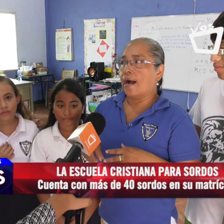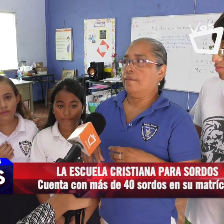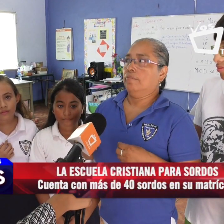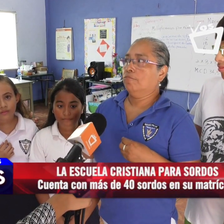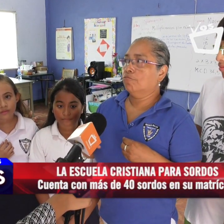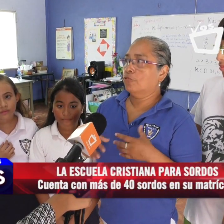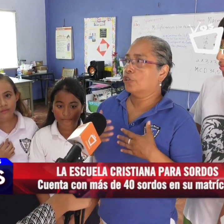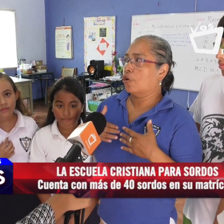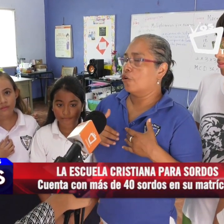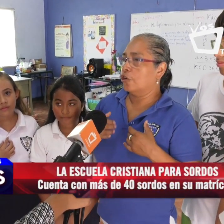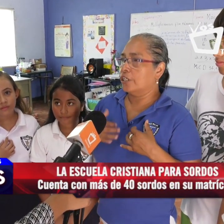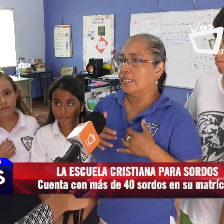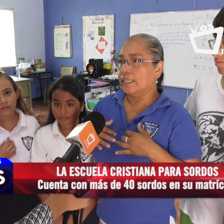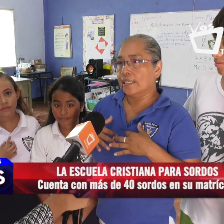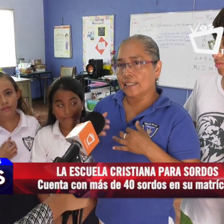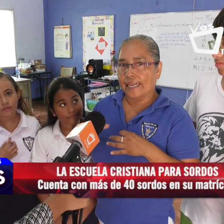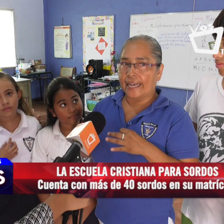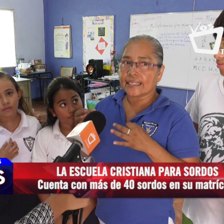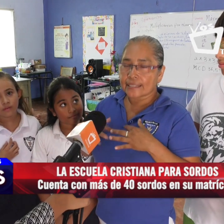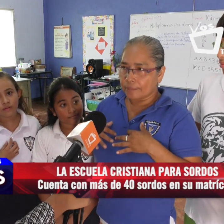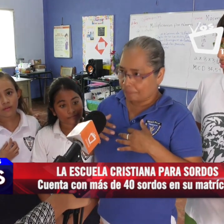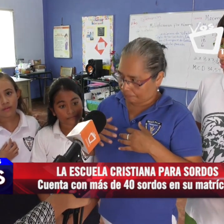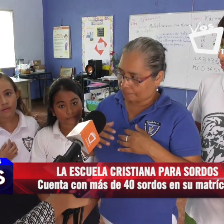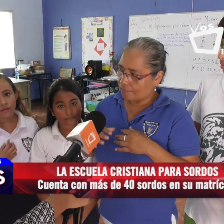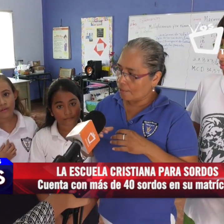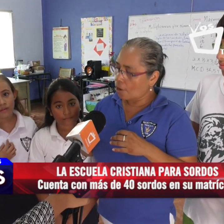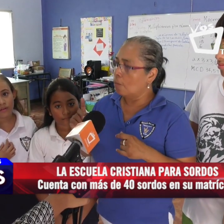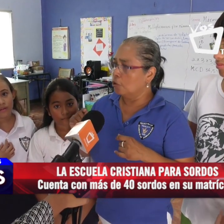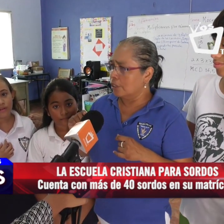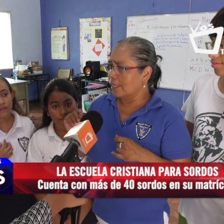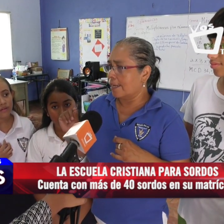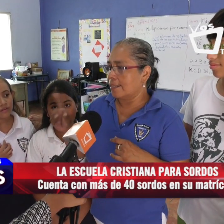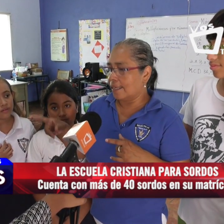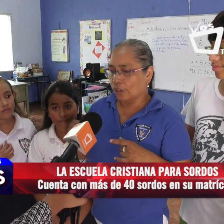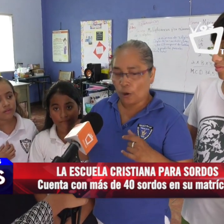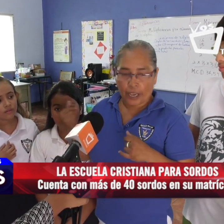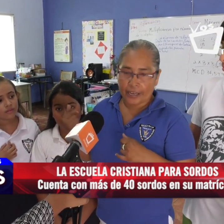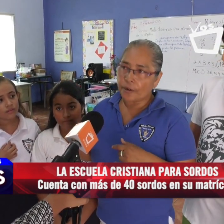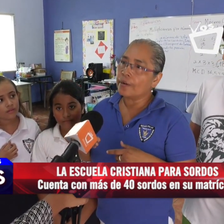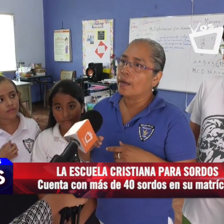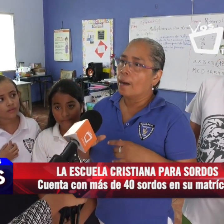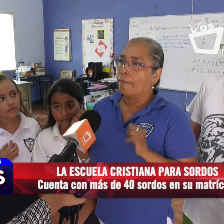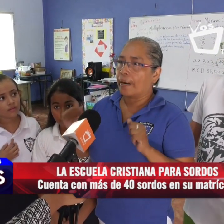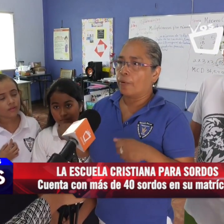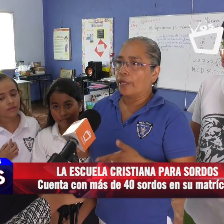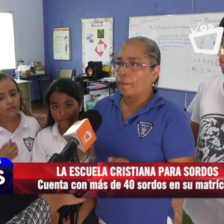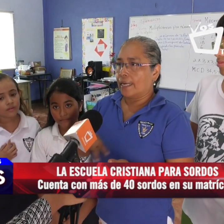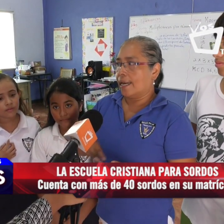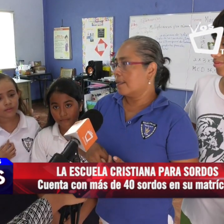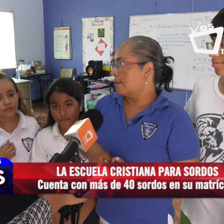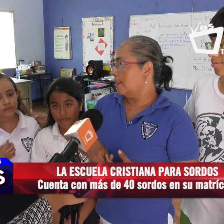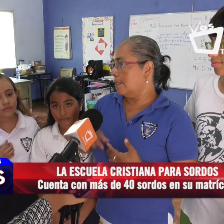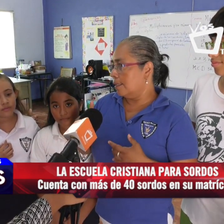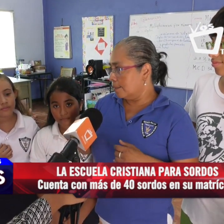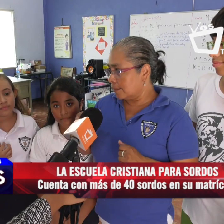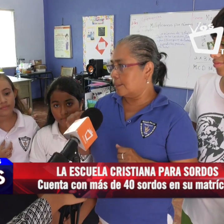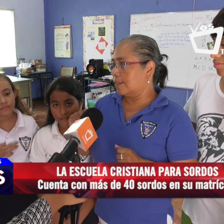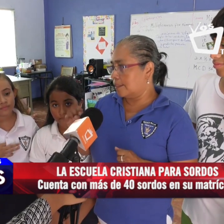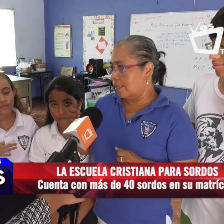interés, mucho interés de todos ellos para poder bailar, y si